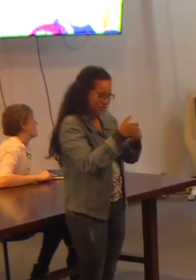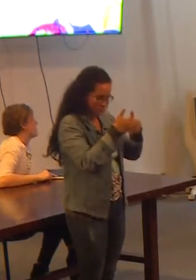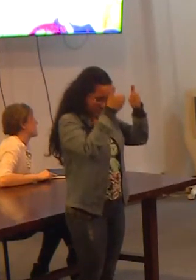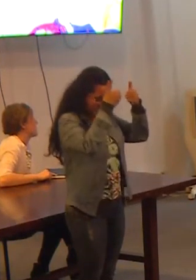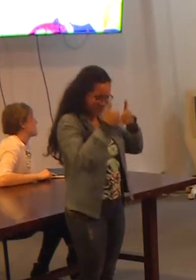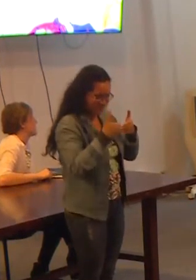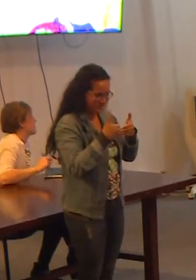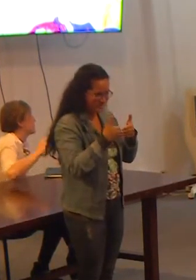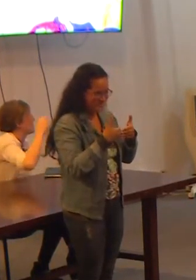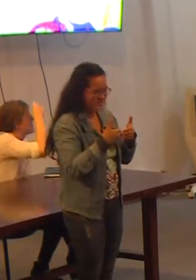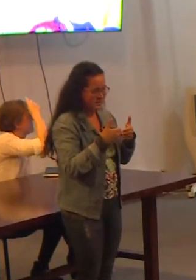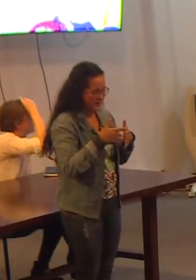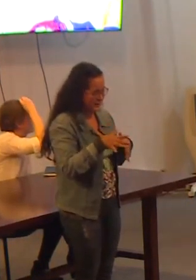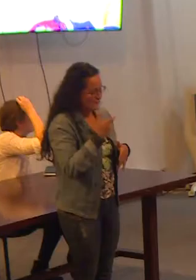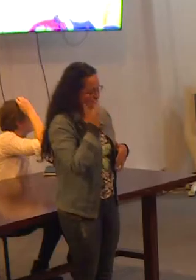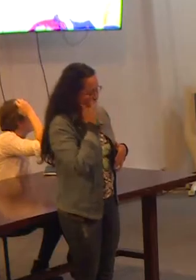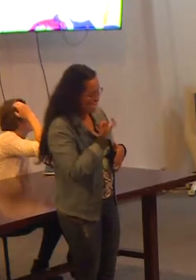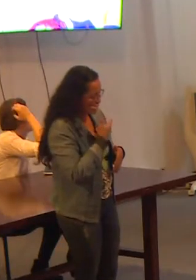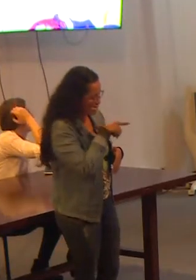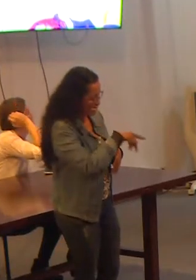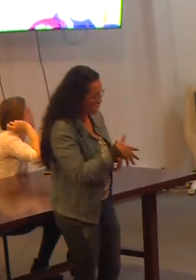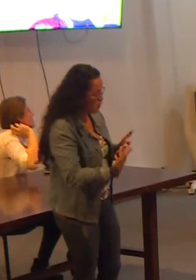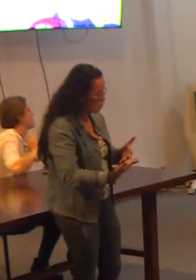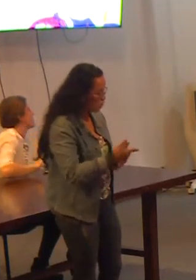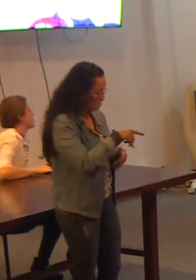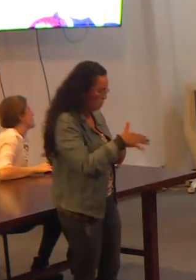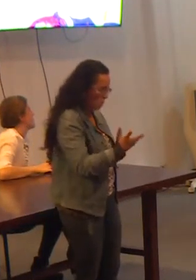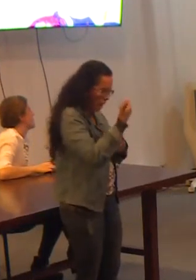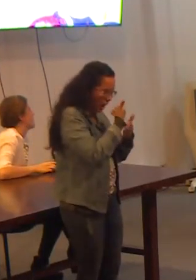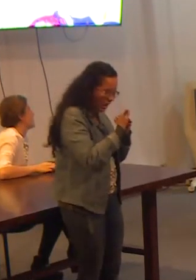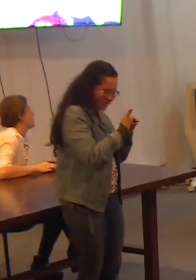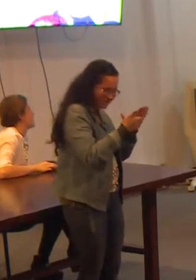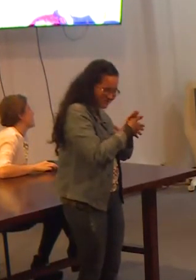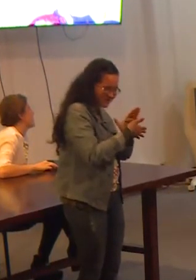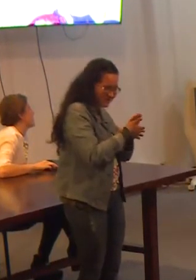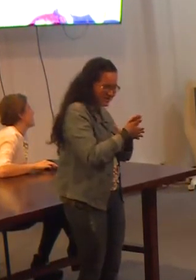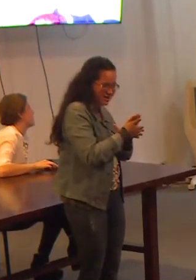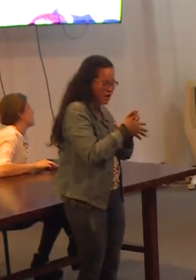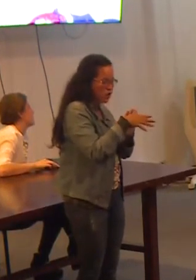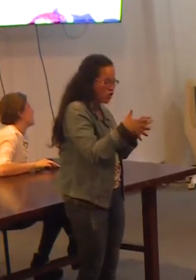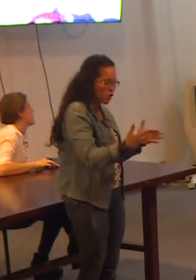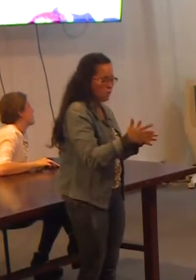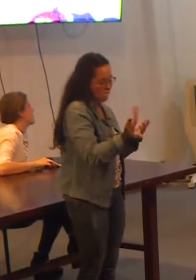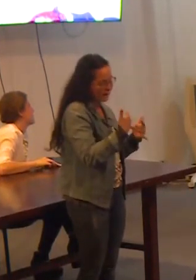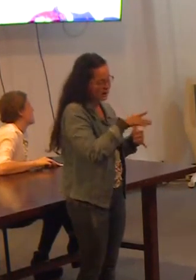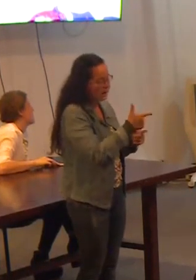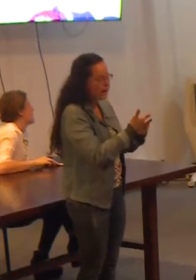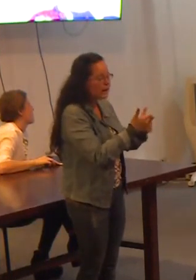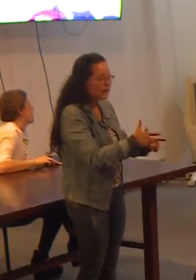esa expresión de emociones, sentimientos, gustos, pero de una forma libre y autónoma.